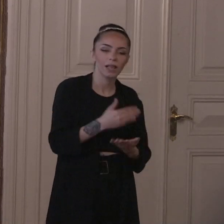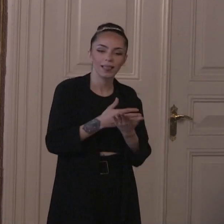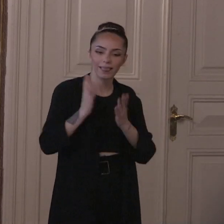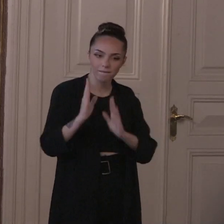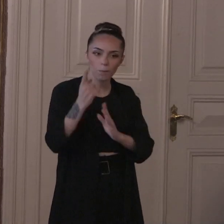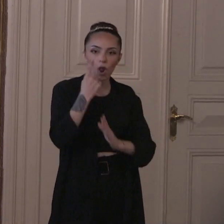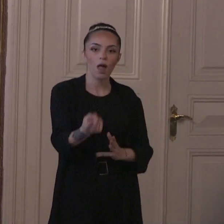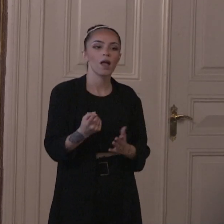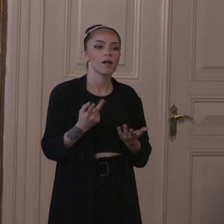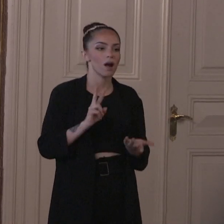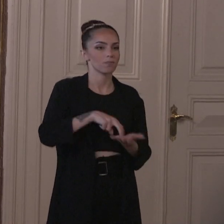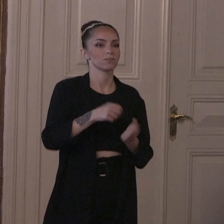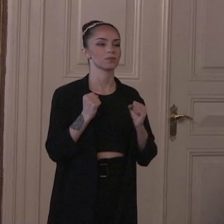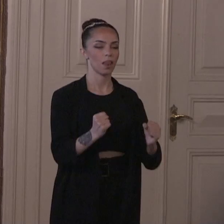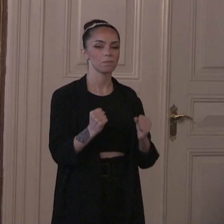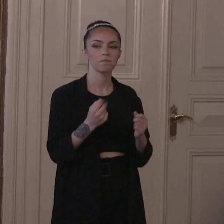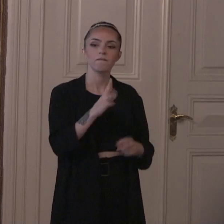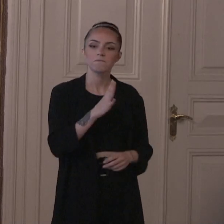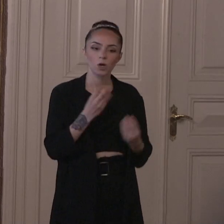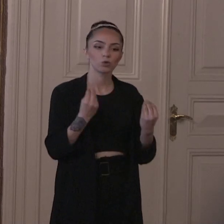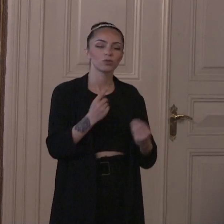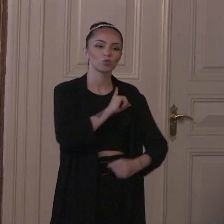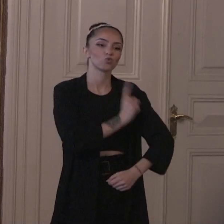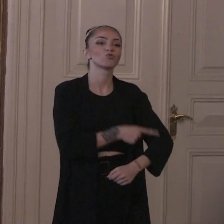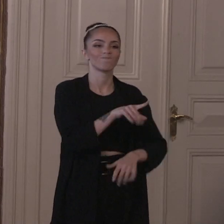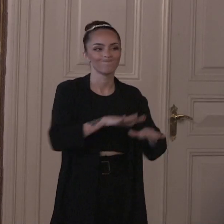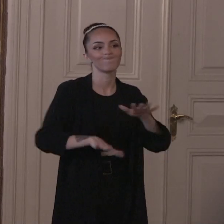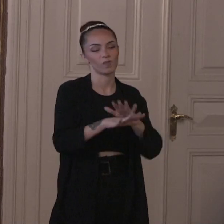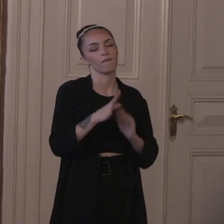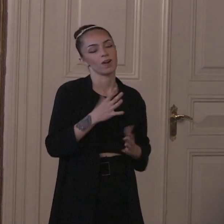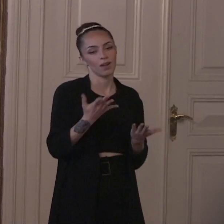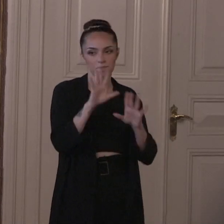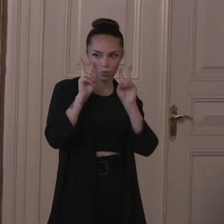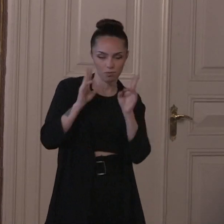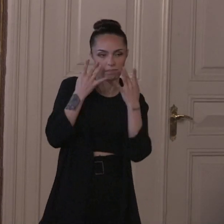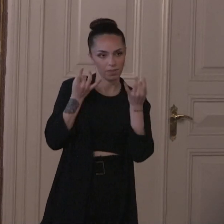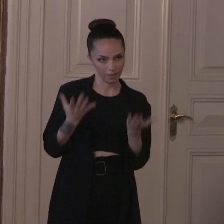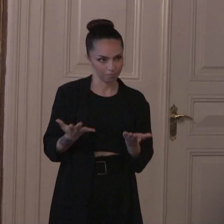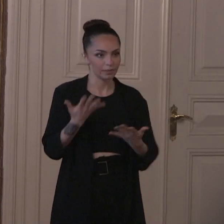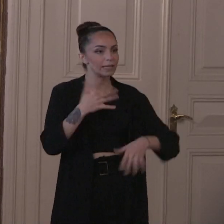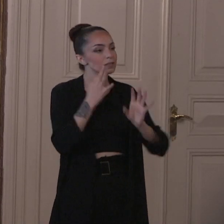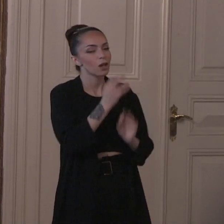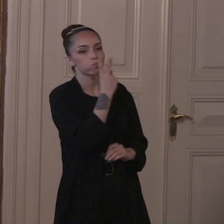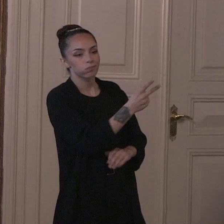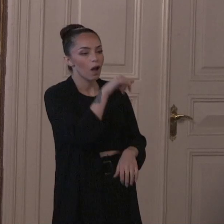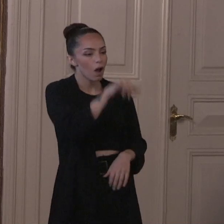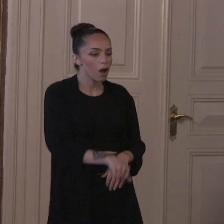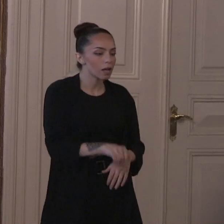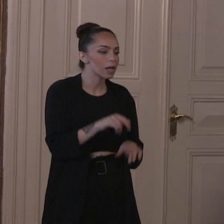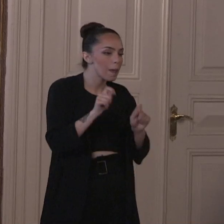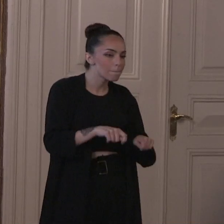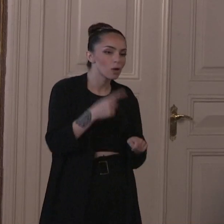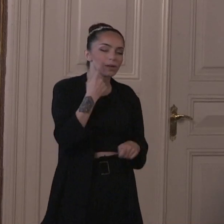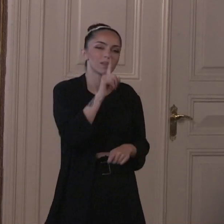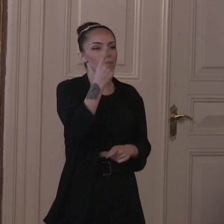ve güvenliğin desteklenmesi için temel bir koşul olduğu ortadadır. Engelli kişilerin haklarını gerçekleştirme kararı sadece